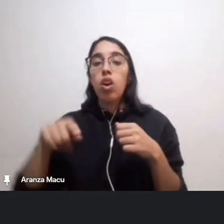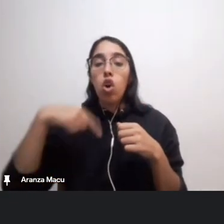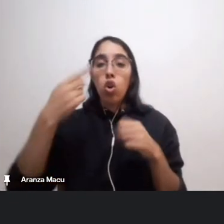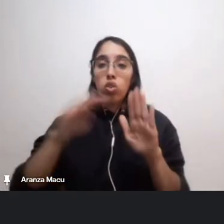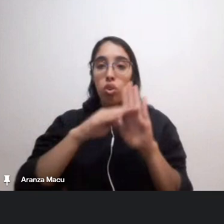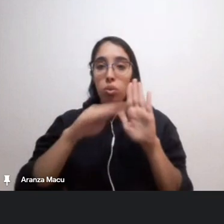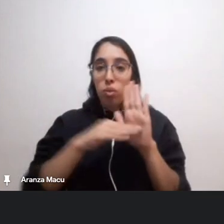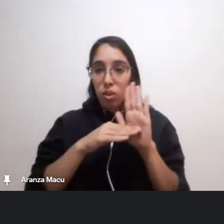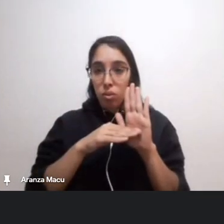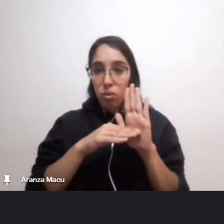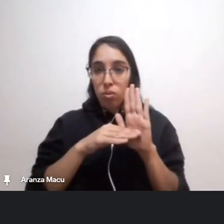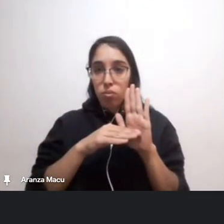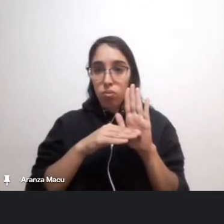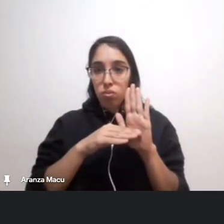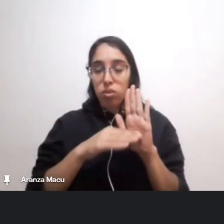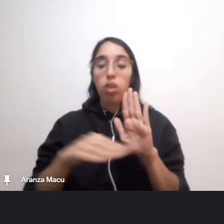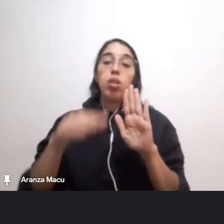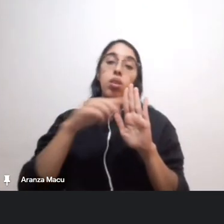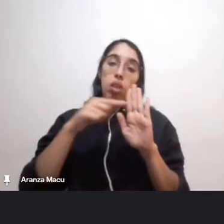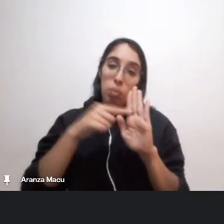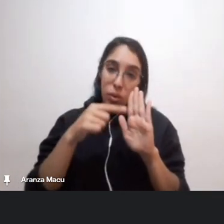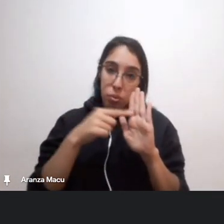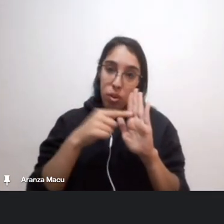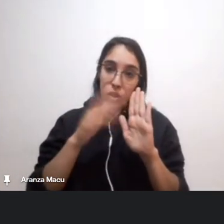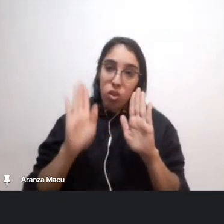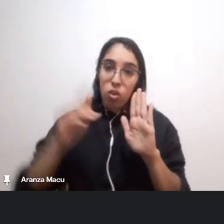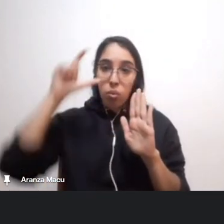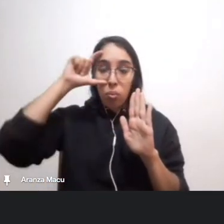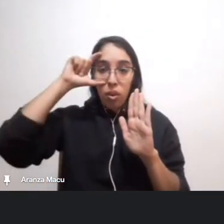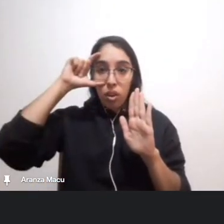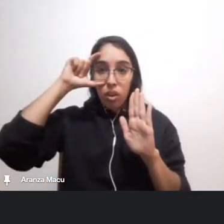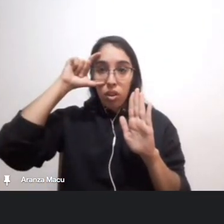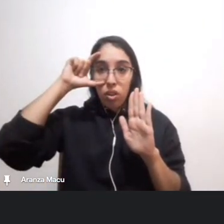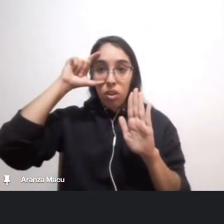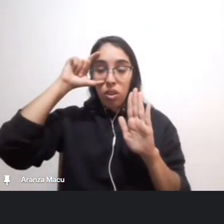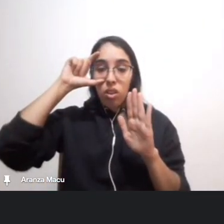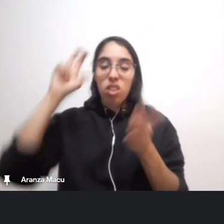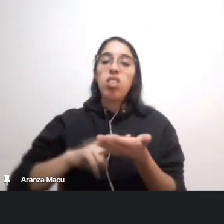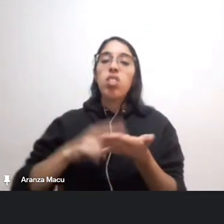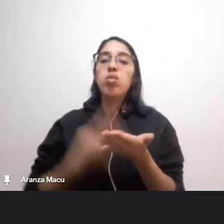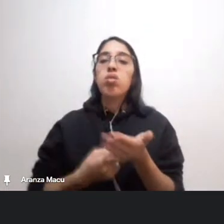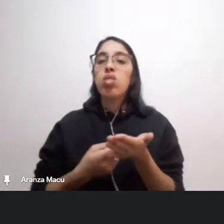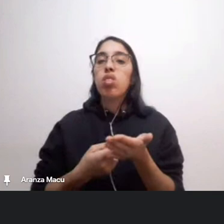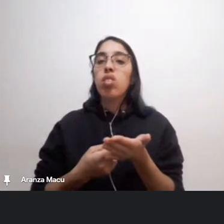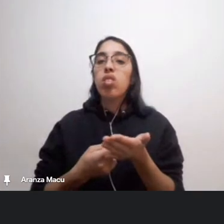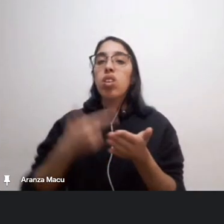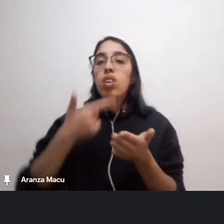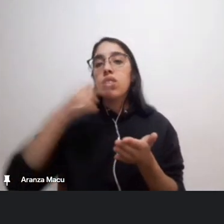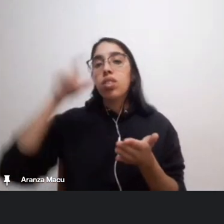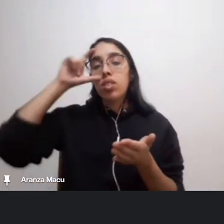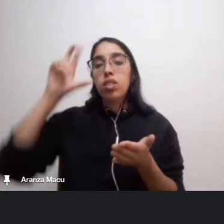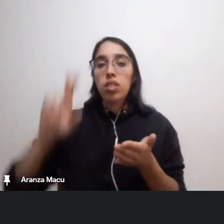be, siempre va a ser ser o estar. El significado no cambia. El que